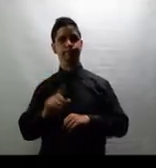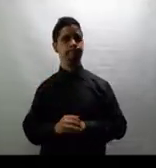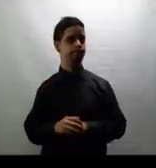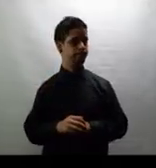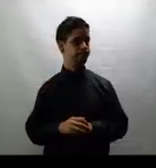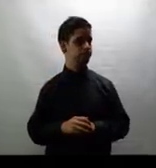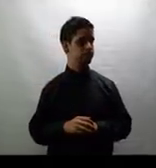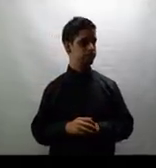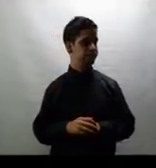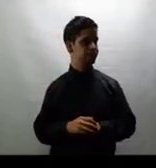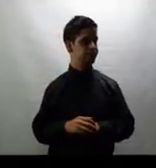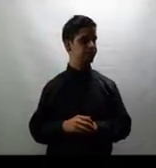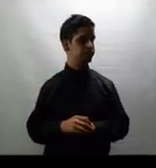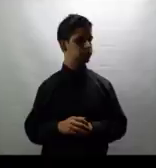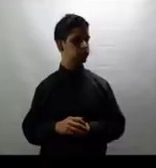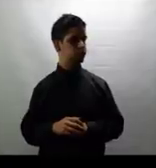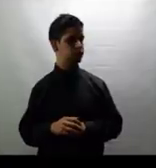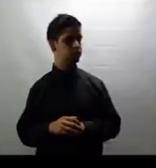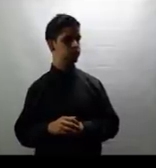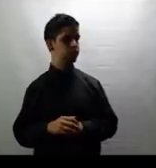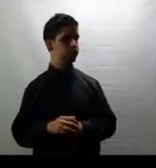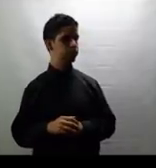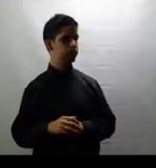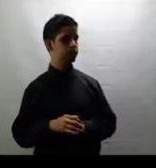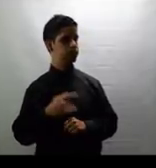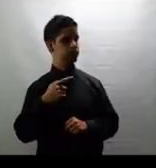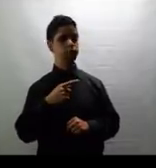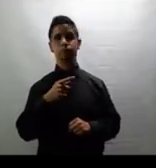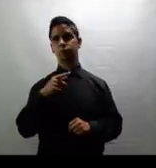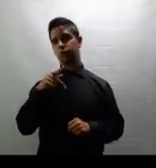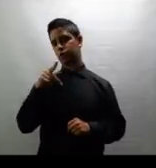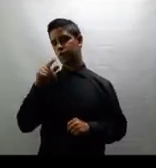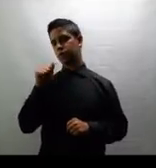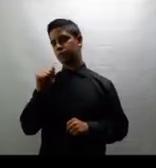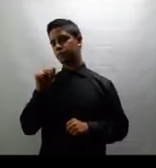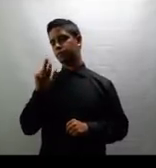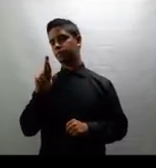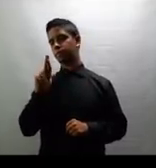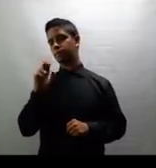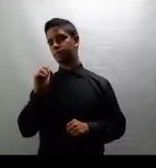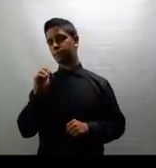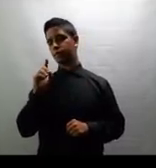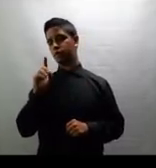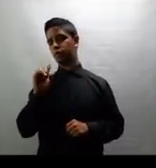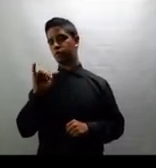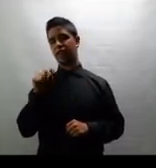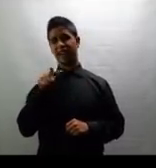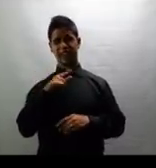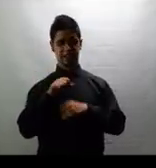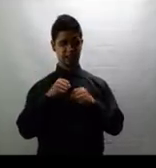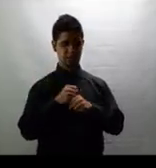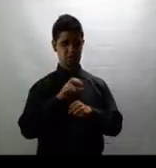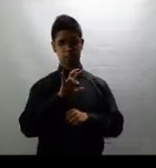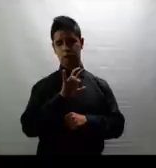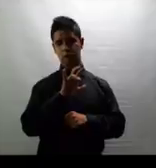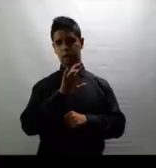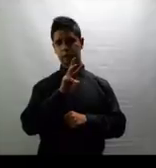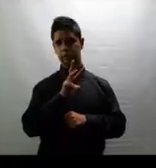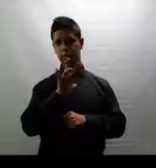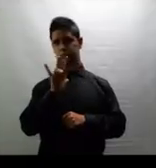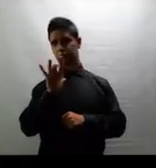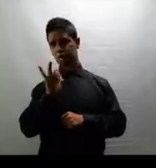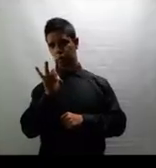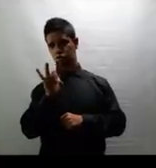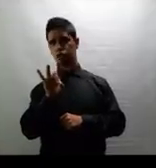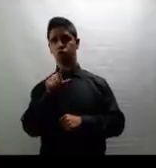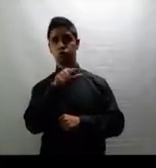esta que está aquí las parodias las parodias en el año 68 para las elecciones del 68